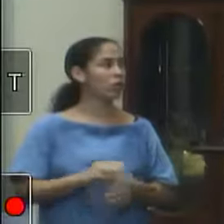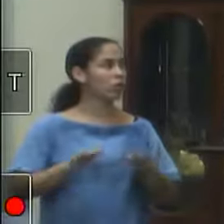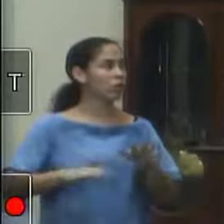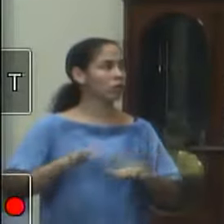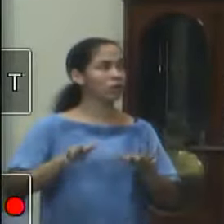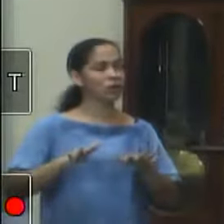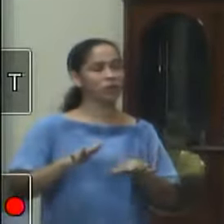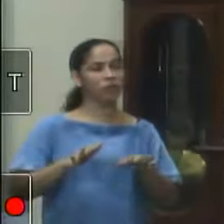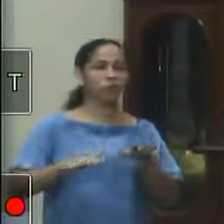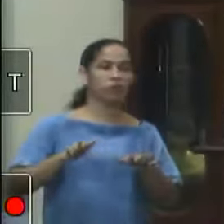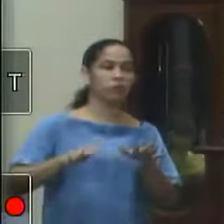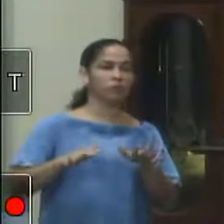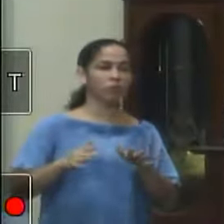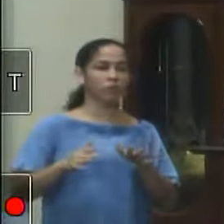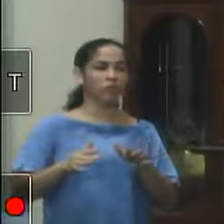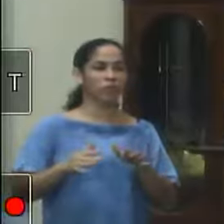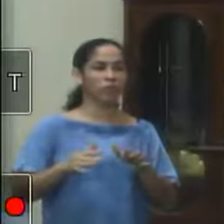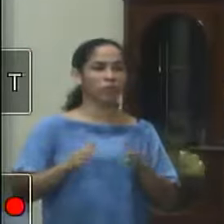algumas